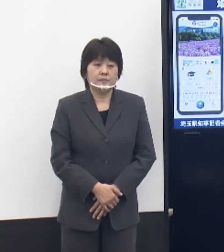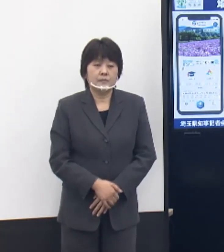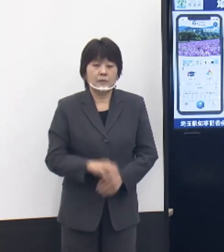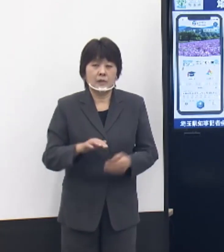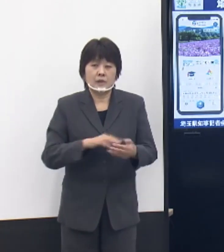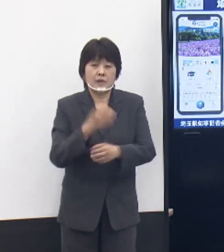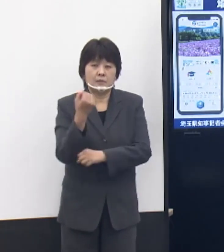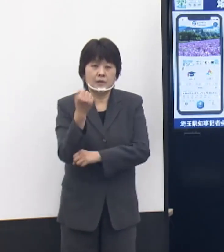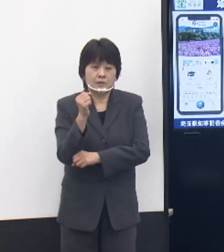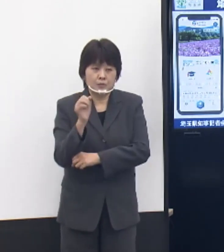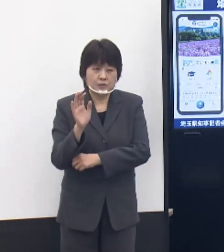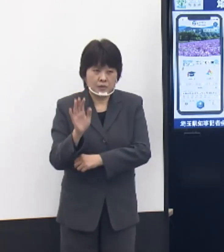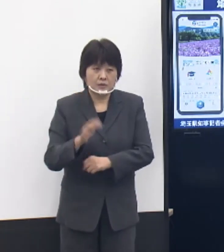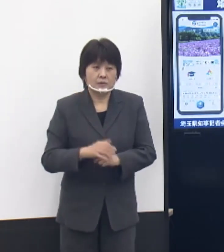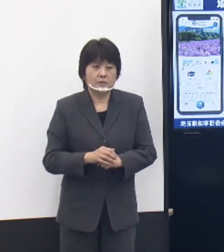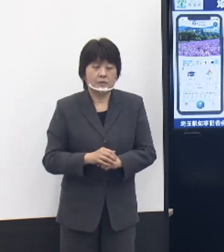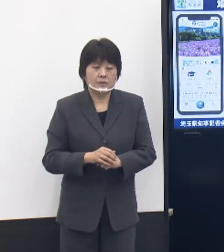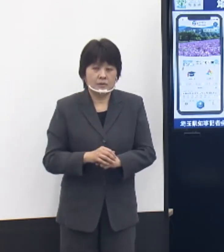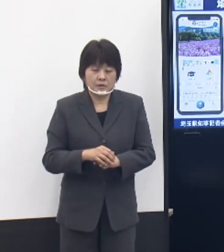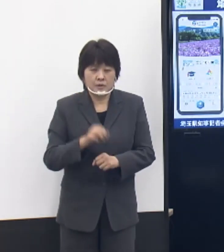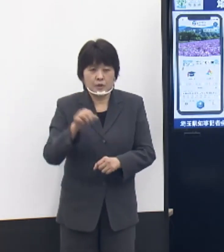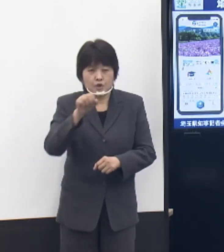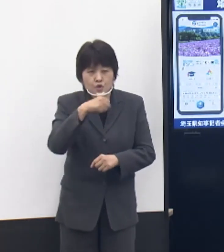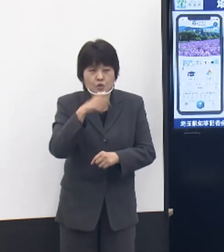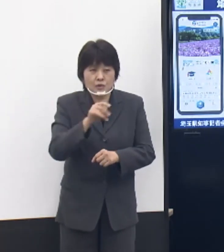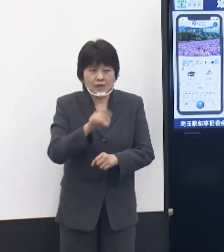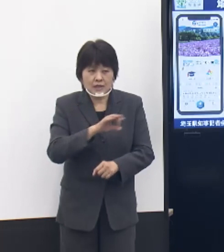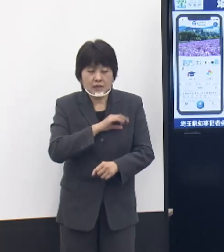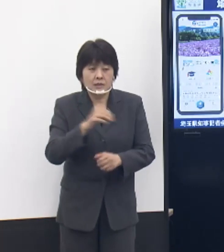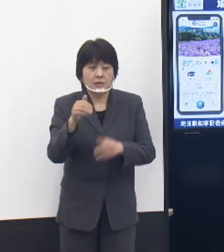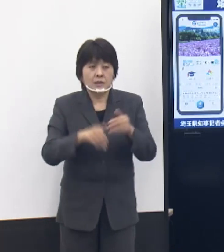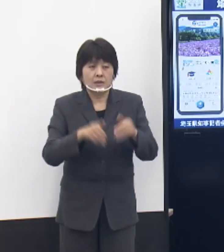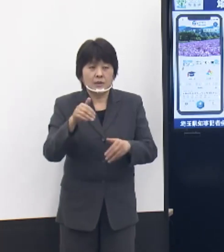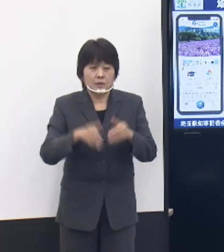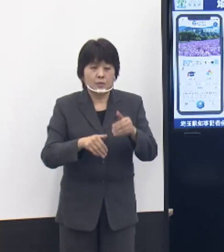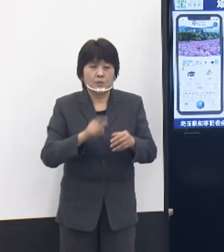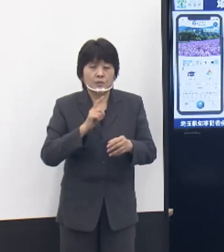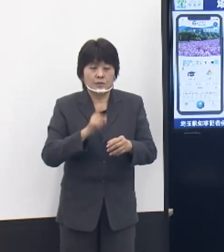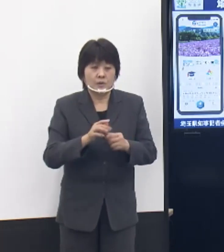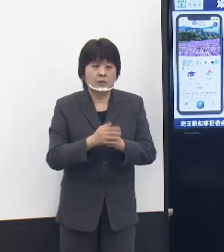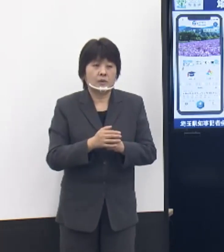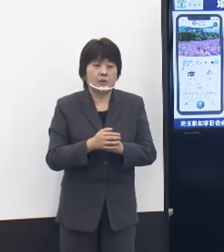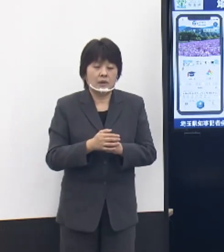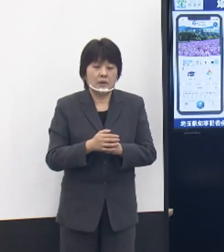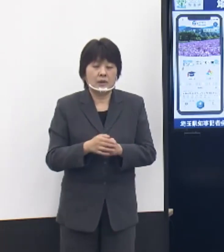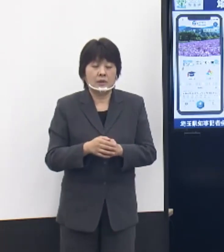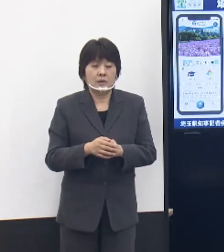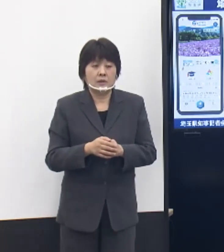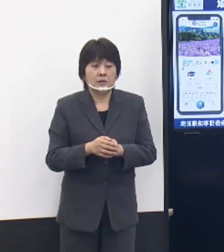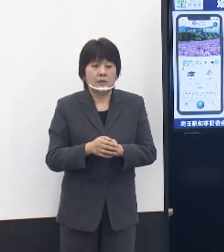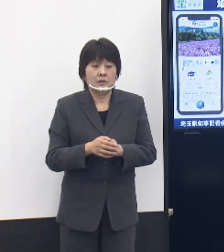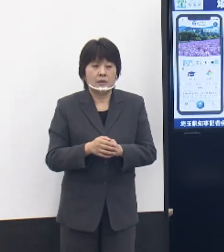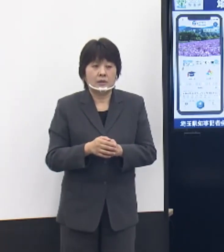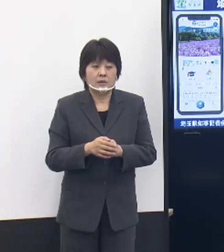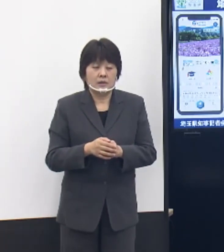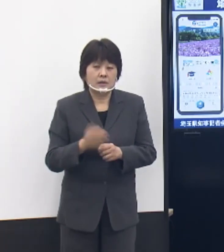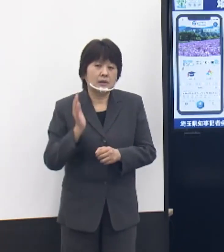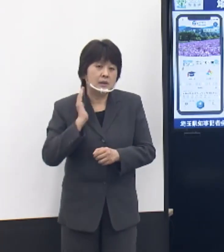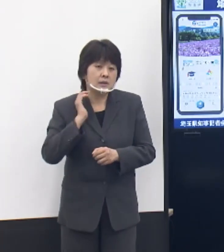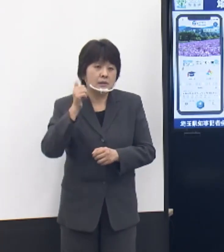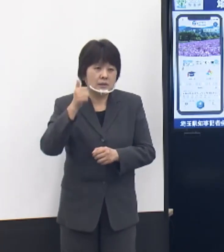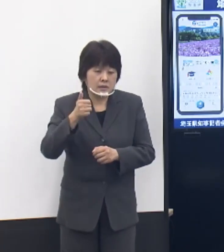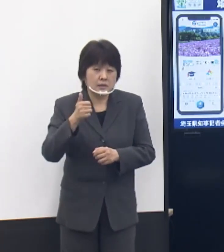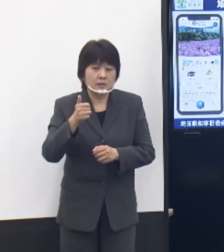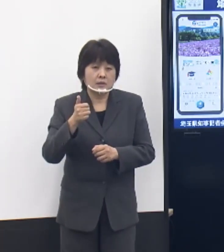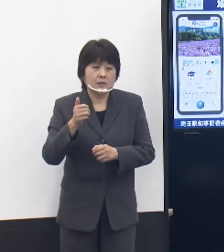埼玉新聞の新井と申します。衆議院選 の期日前投票についてお伺いいたします。昨日県の選挙管理